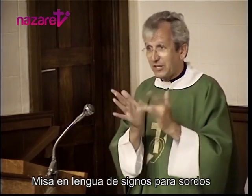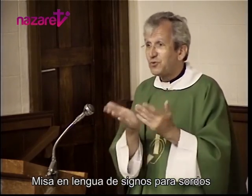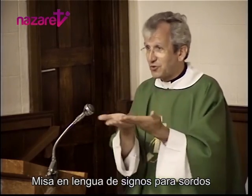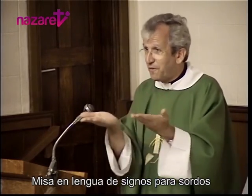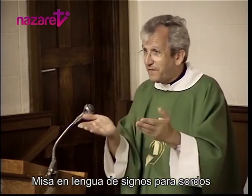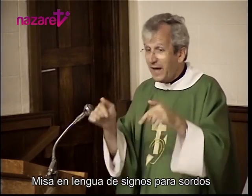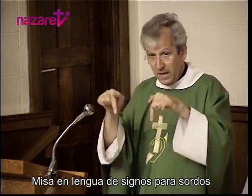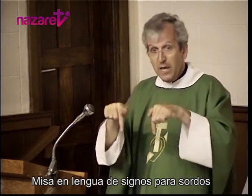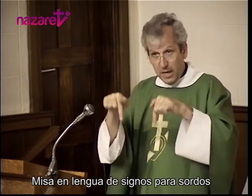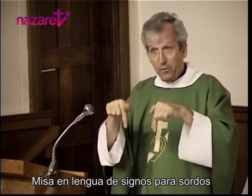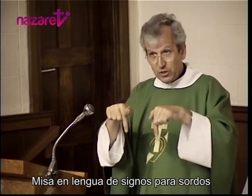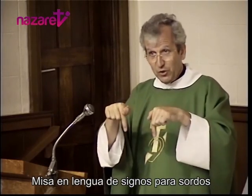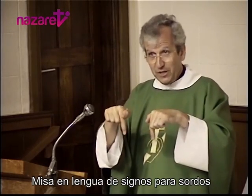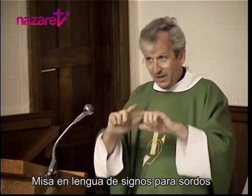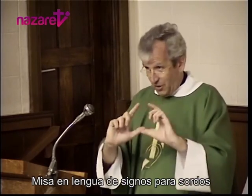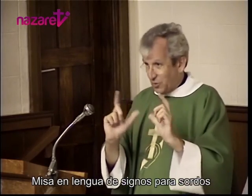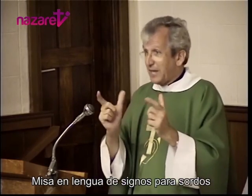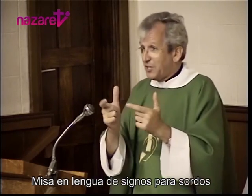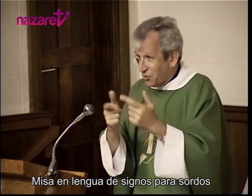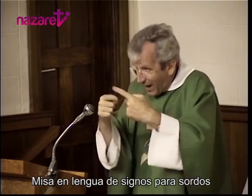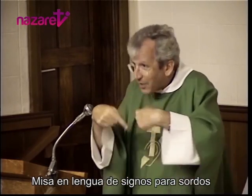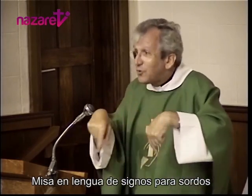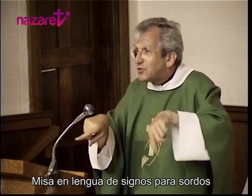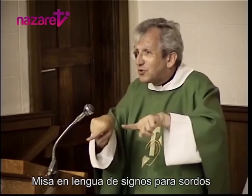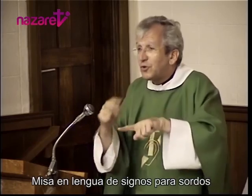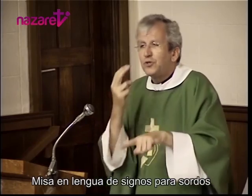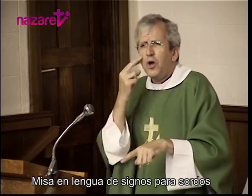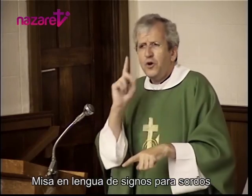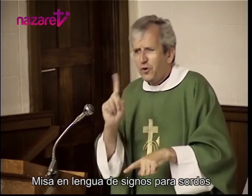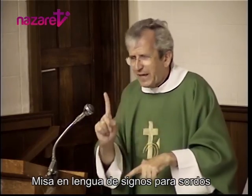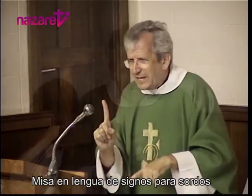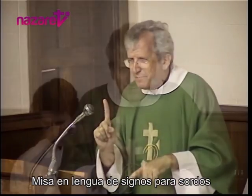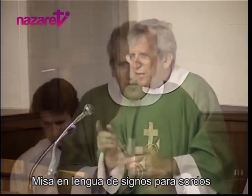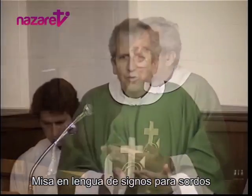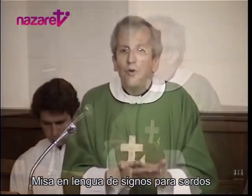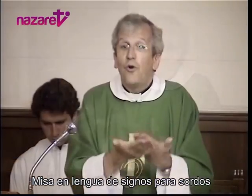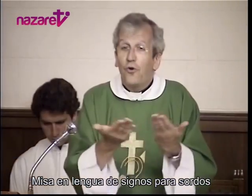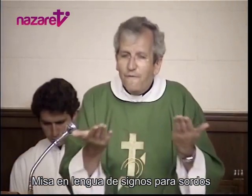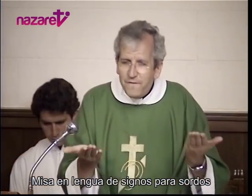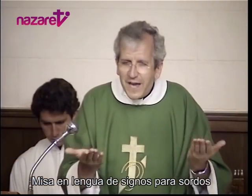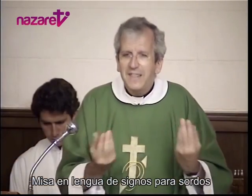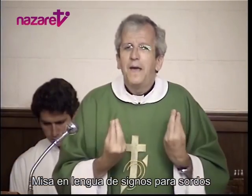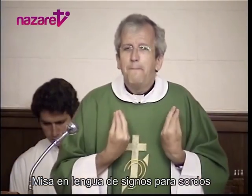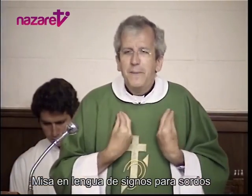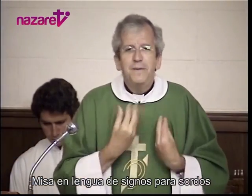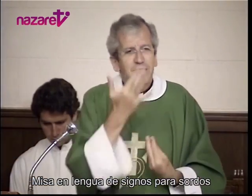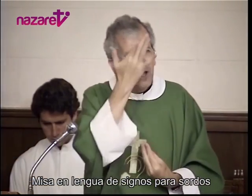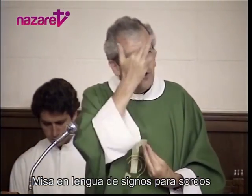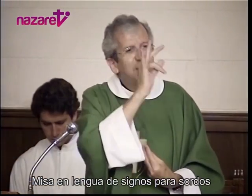nos confía y por eso hoy nos ha dicho a todos nosotros, no tengáis miedo, confiad, vivid con esa